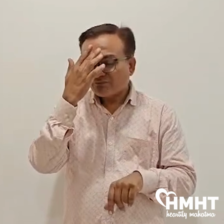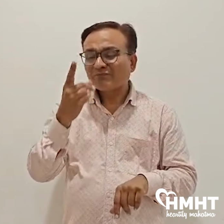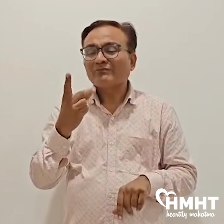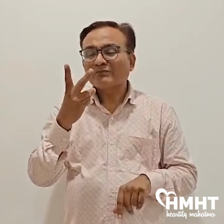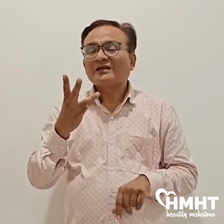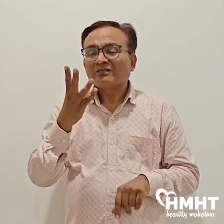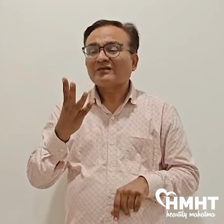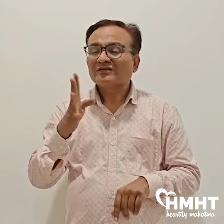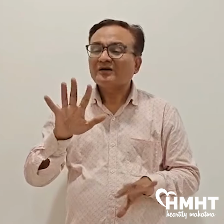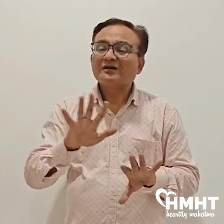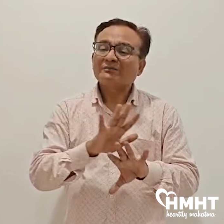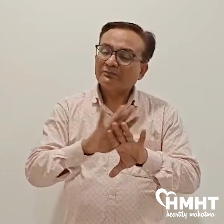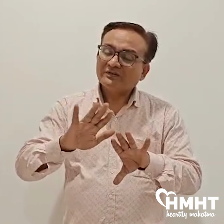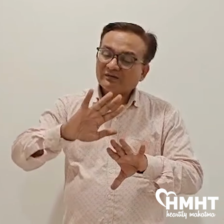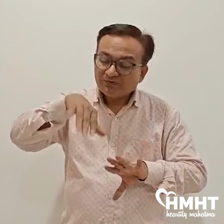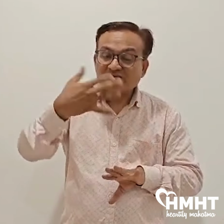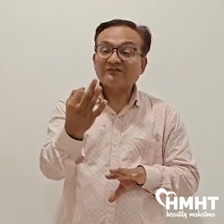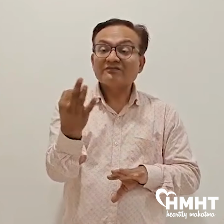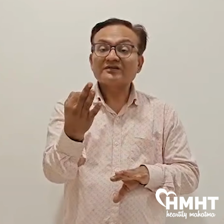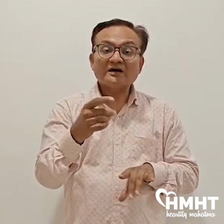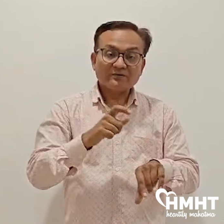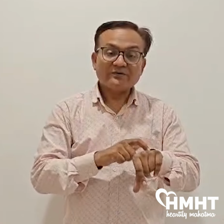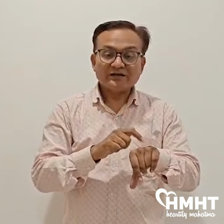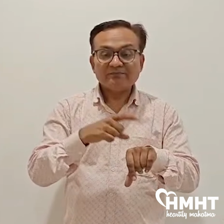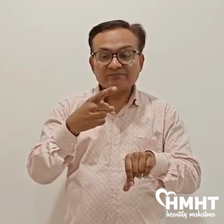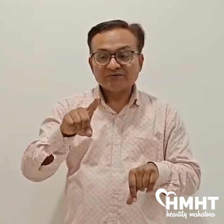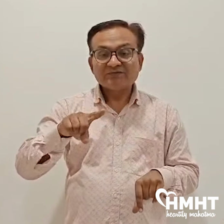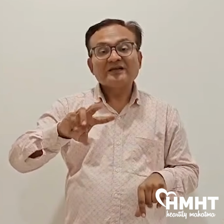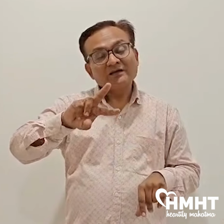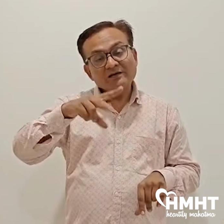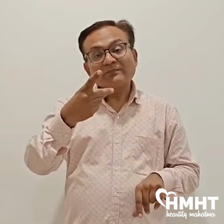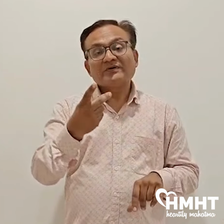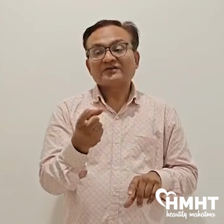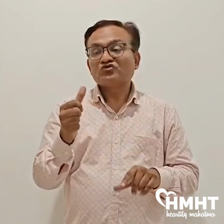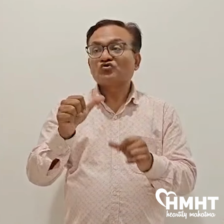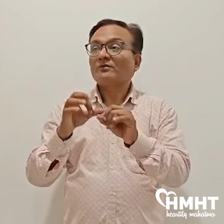વર્ષે, પછી સારો ટાઈમ શરૂ થાય, પછી ધીમે ધીમે નોર્મલમાં આવાય આપણાથી.